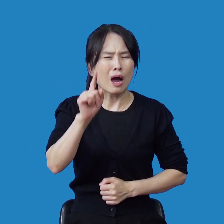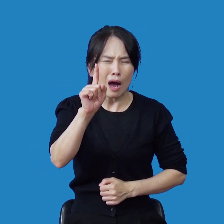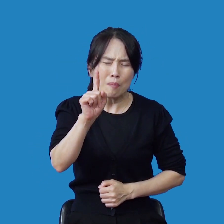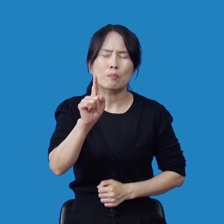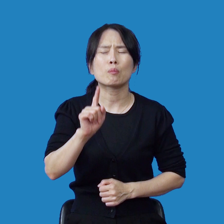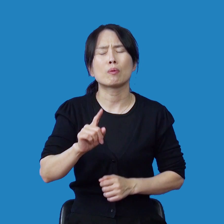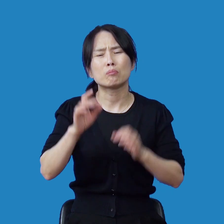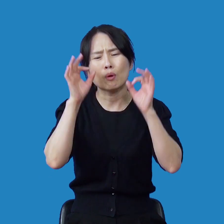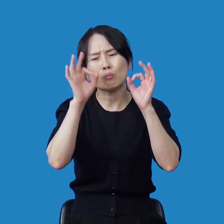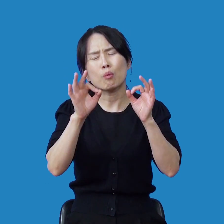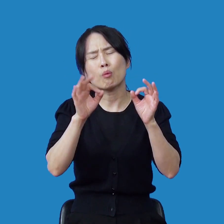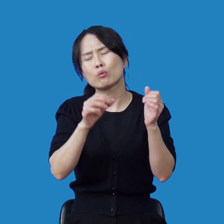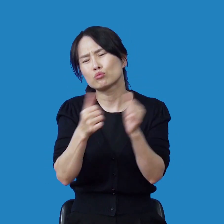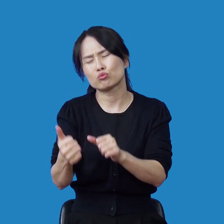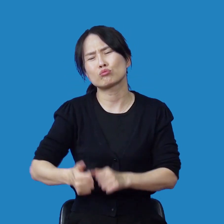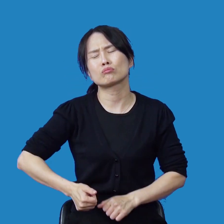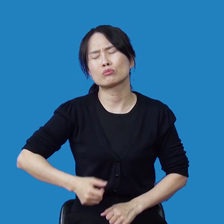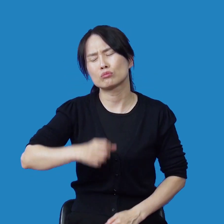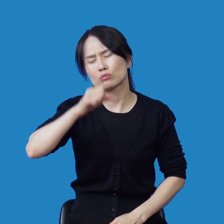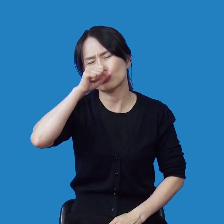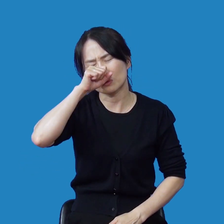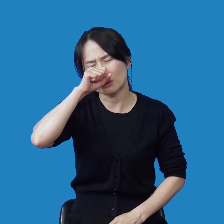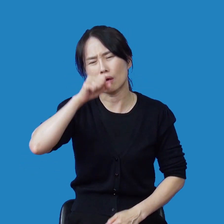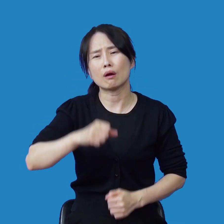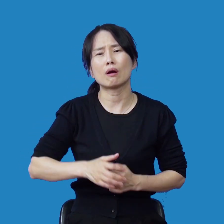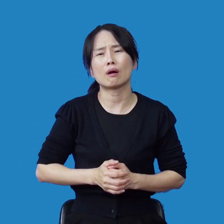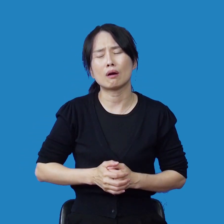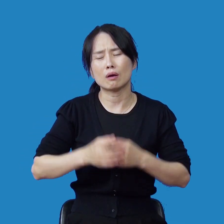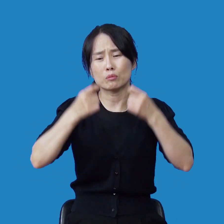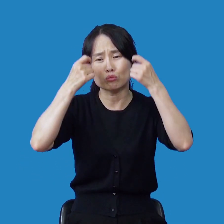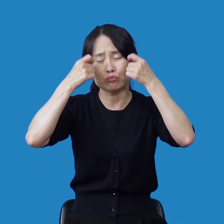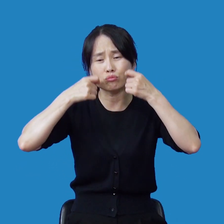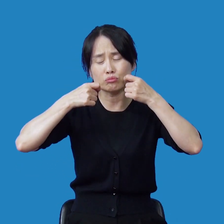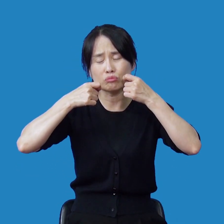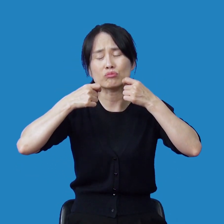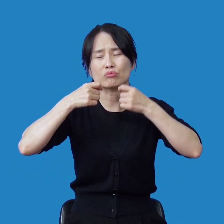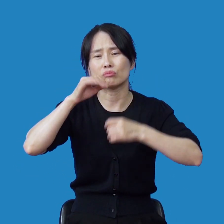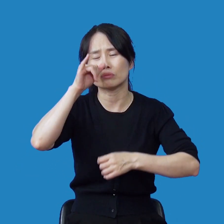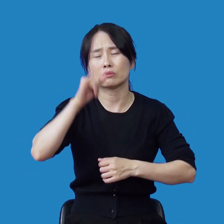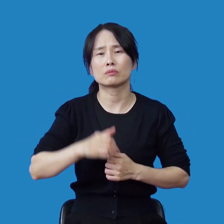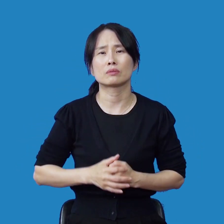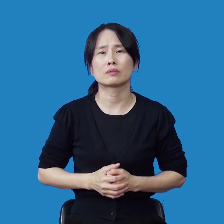갔으면 좋겠는데, 그러면서 눈물 짓습니다.